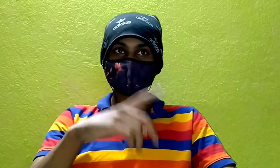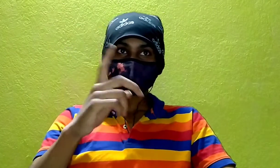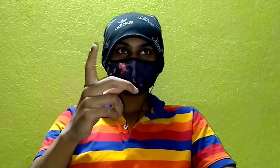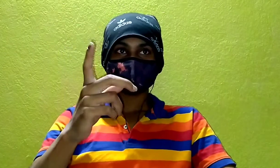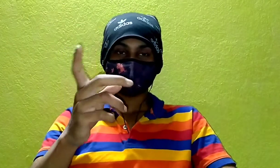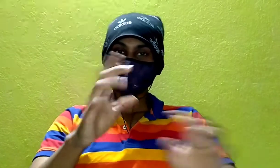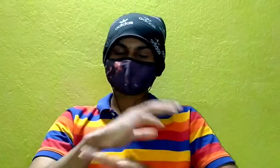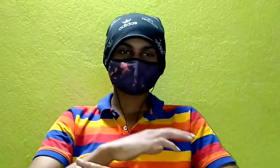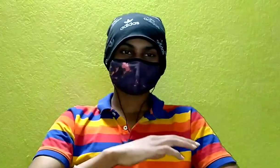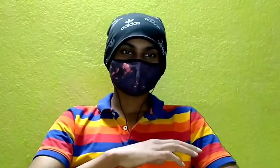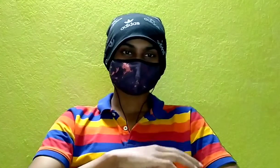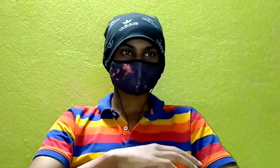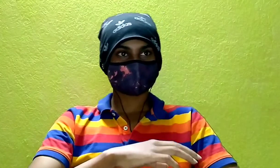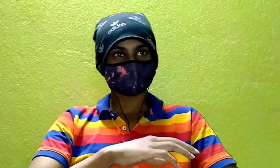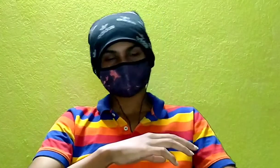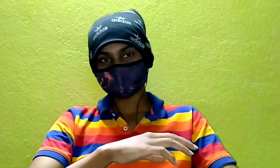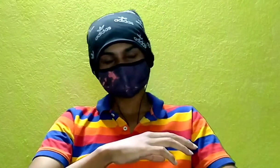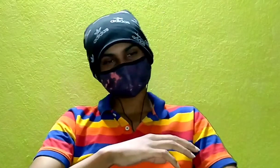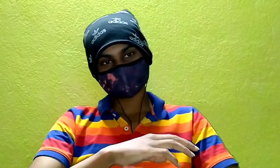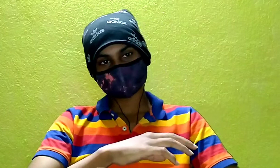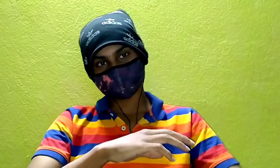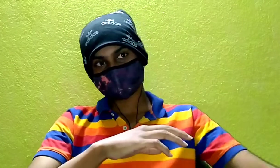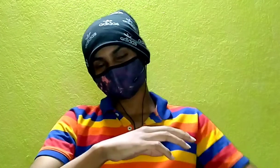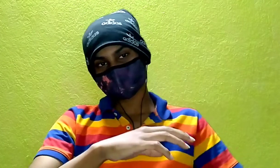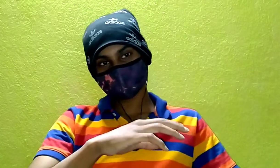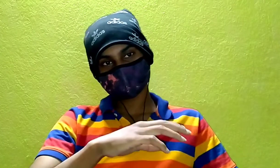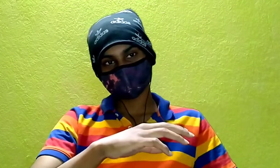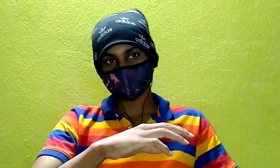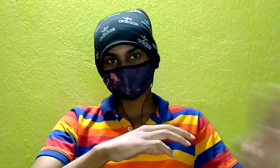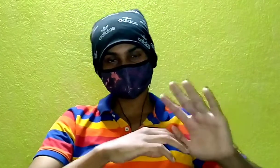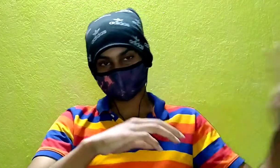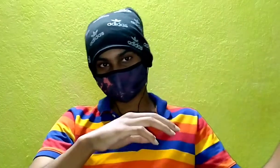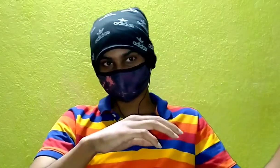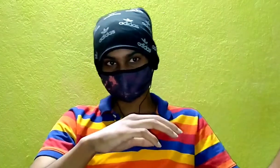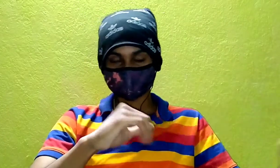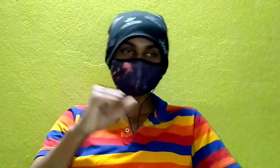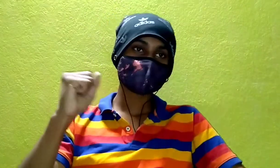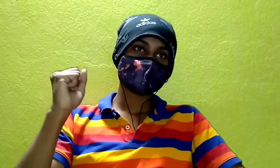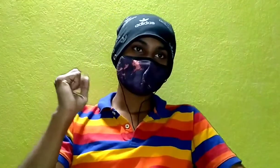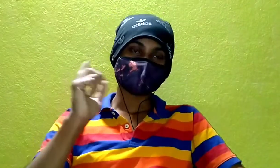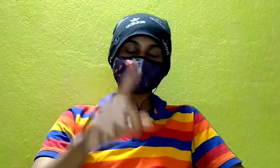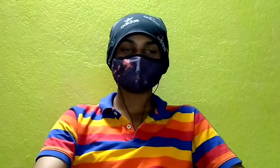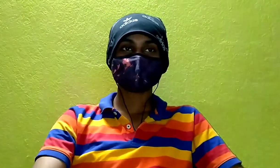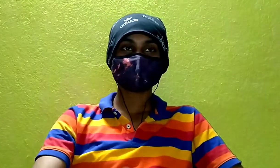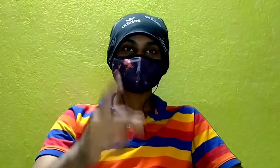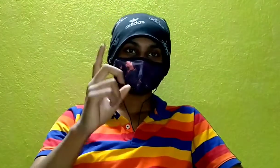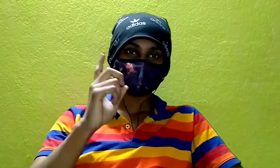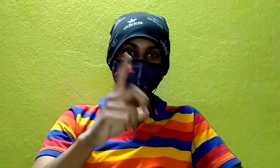39518 प्लास्टिक का फटाफट WhatsApp को हटा दें जब बॉडी में रखेंगे तो सबको अतिथि बोल रहा था